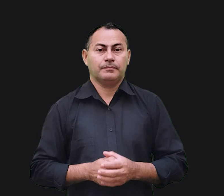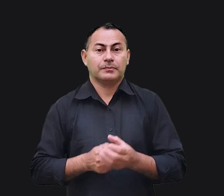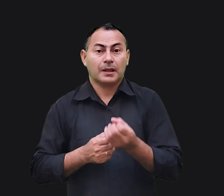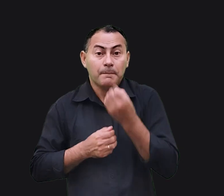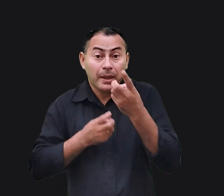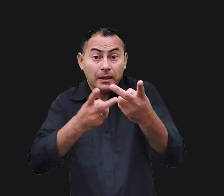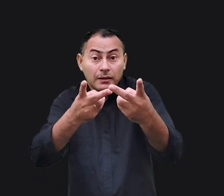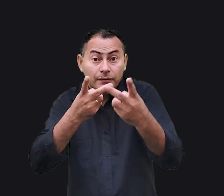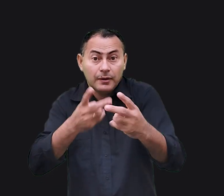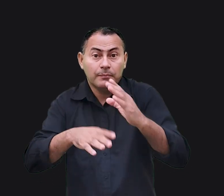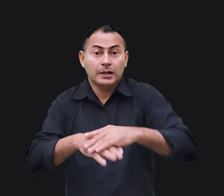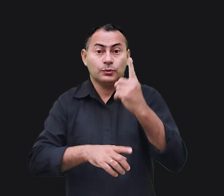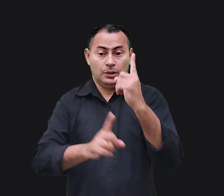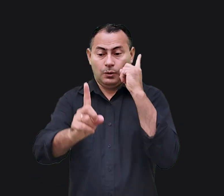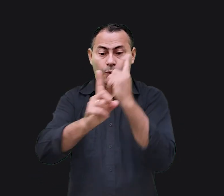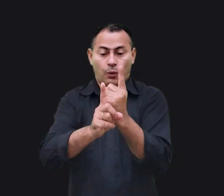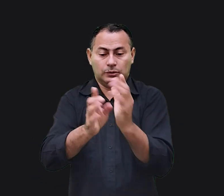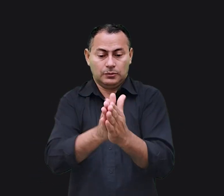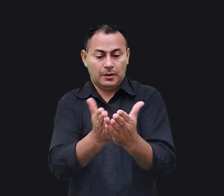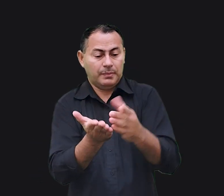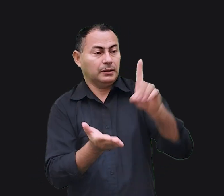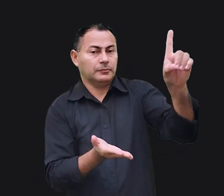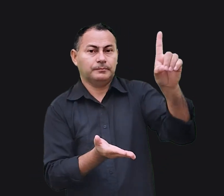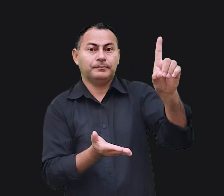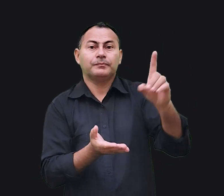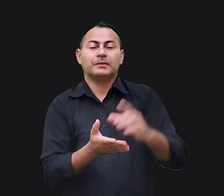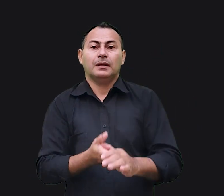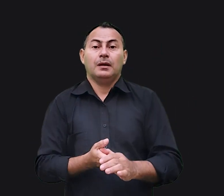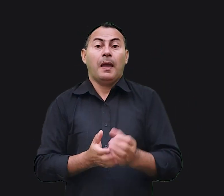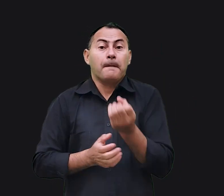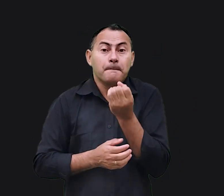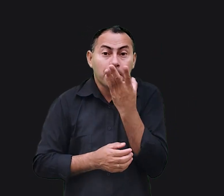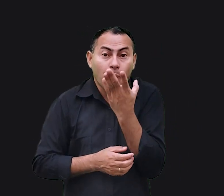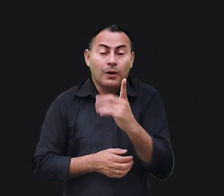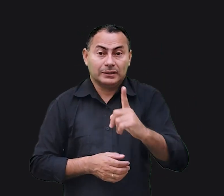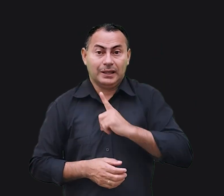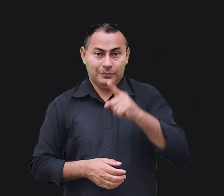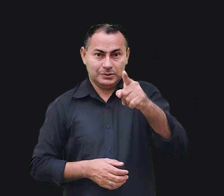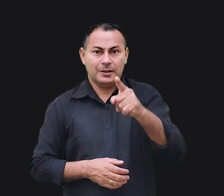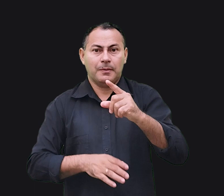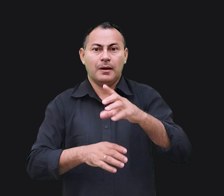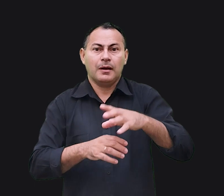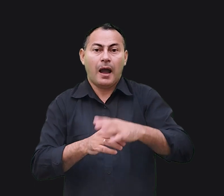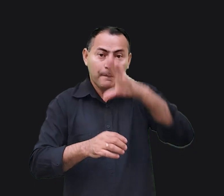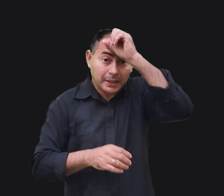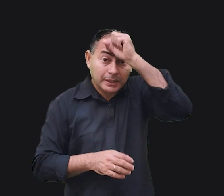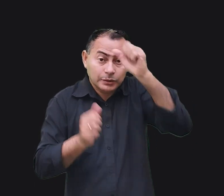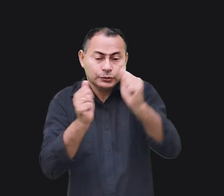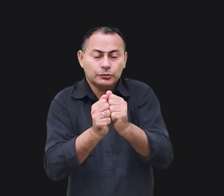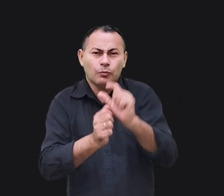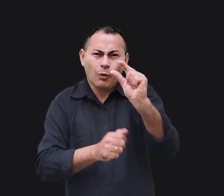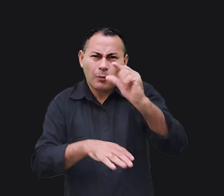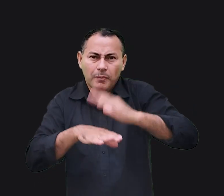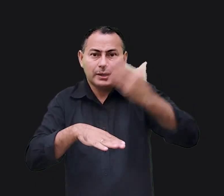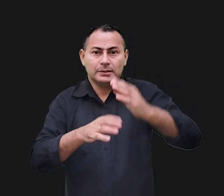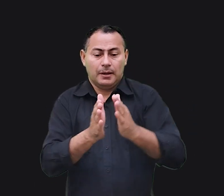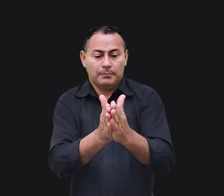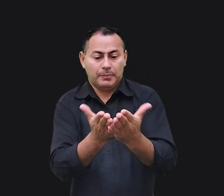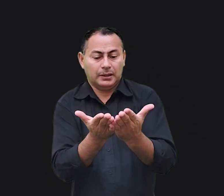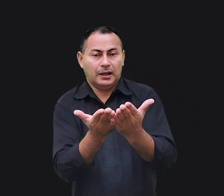Seja muito bem-vindo para mais um encontro com a palavra. É muito bom contar com você para aprendermos juntos um pouco mais da palavra do nosso